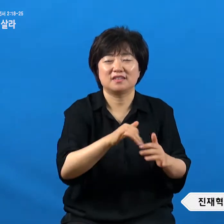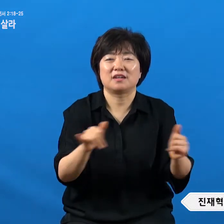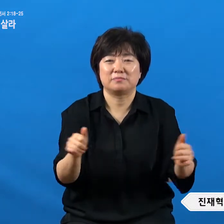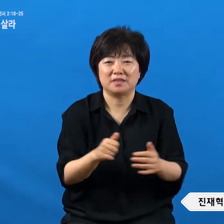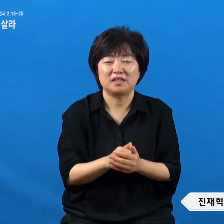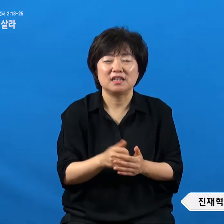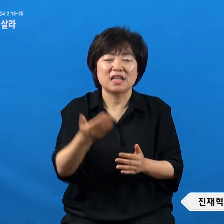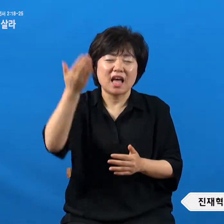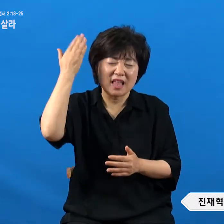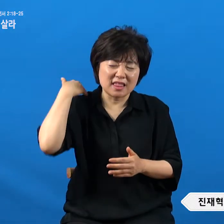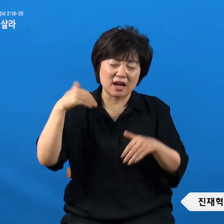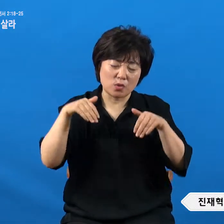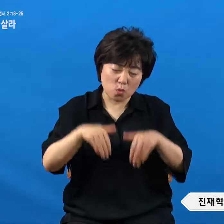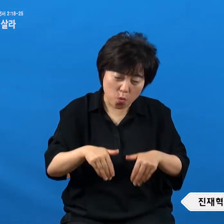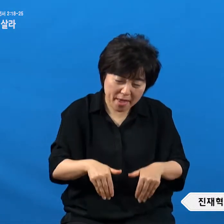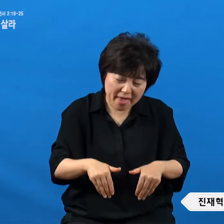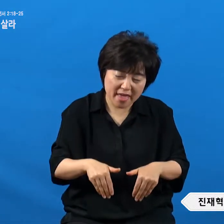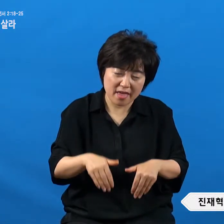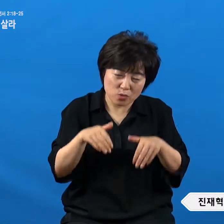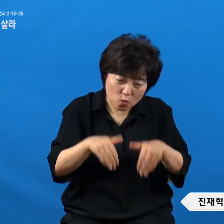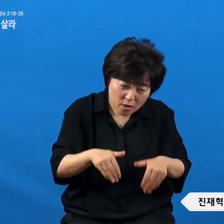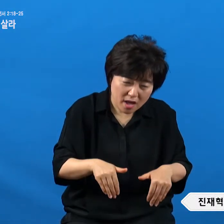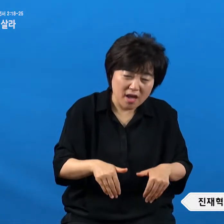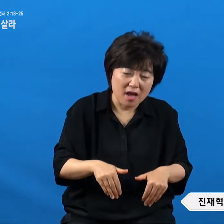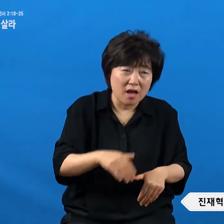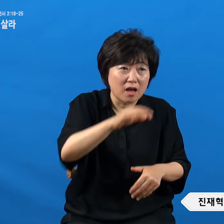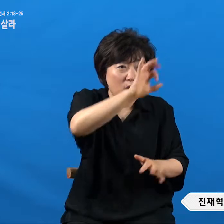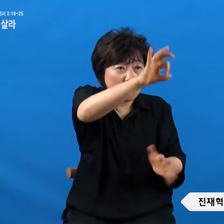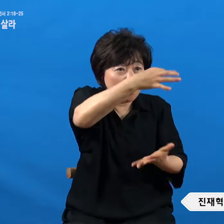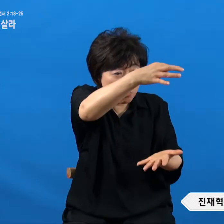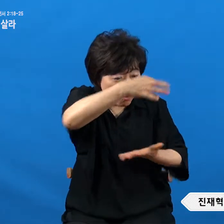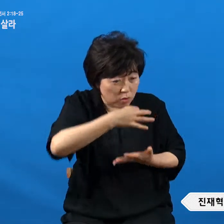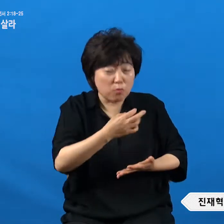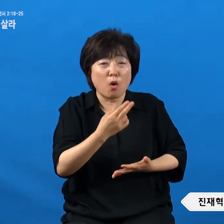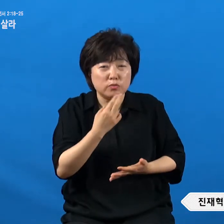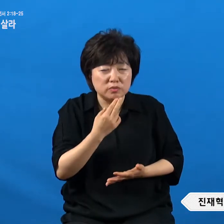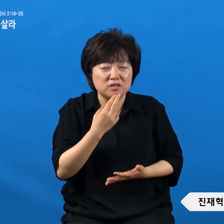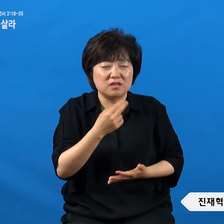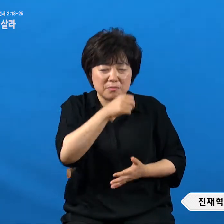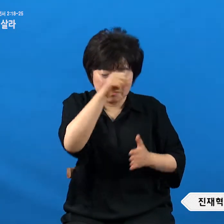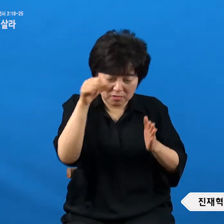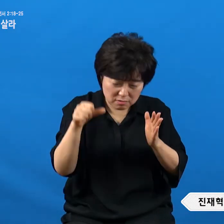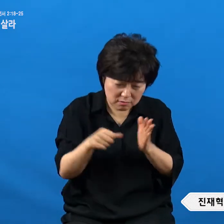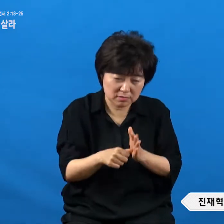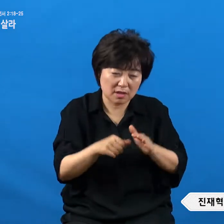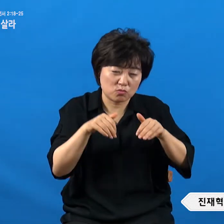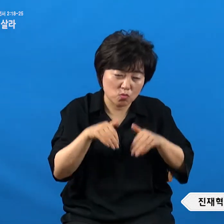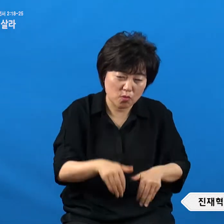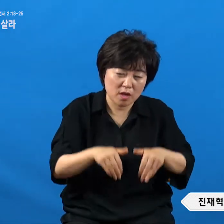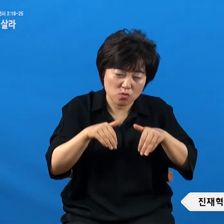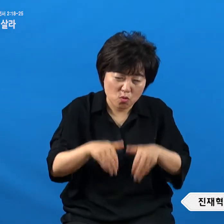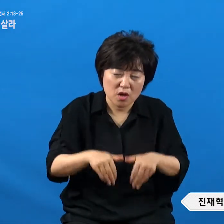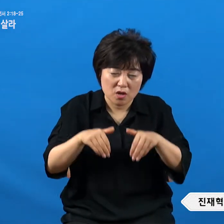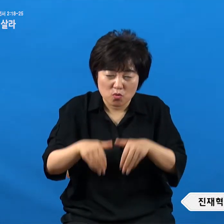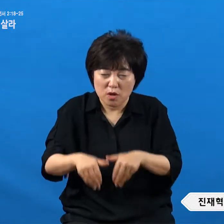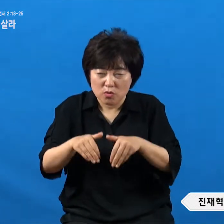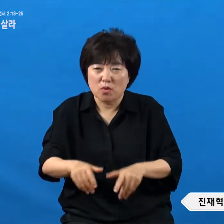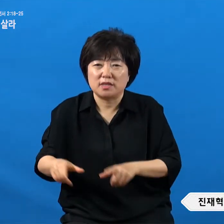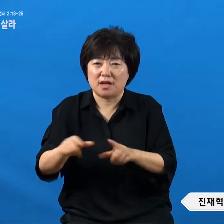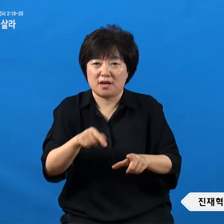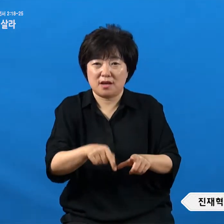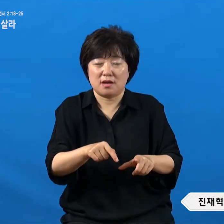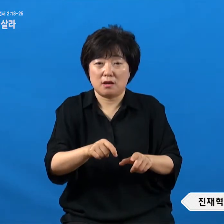그 당시의 노예들이었고 사환들이었습니다. 그들 중에는 많은 숫자의